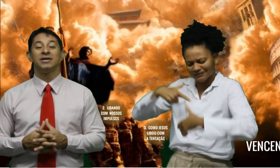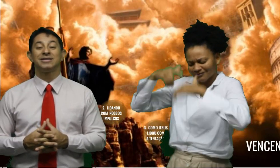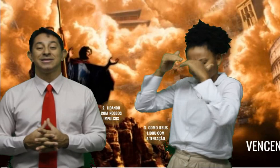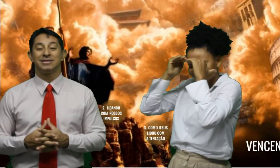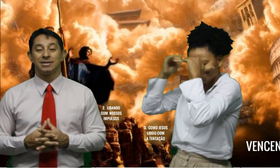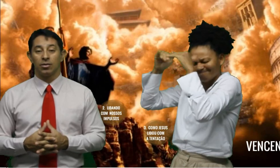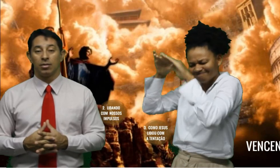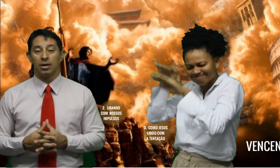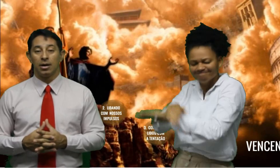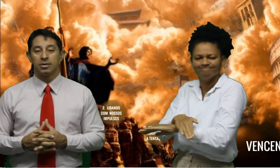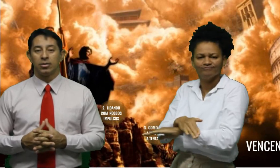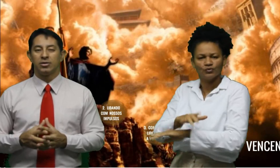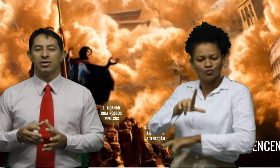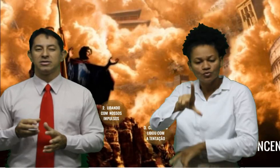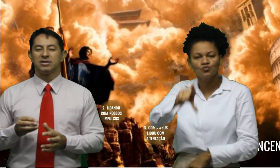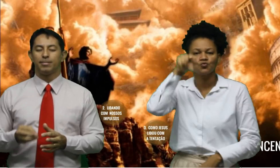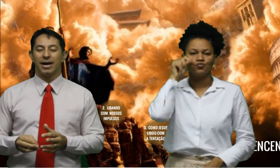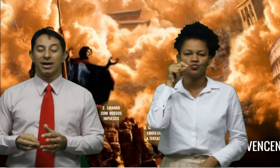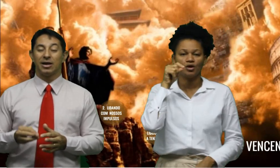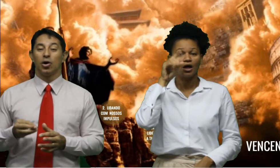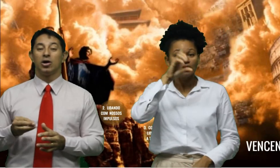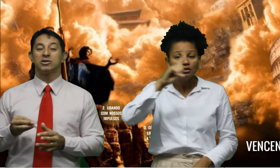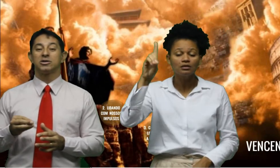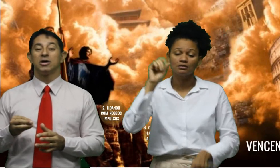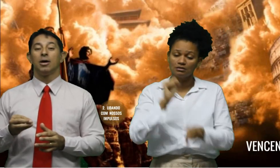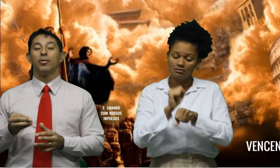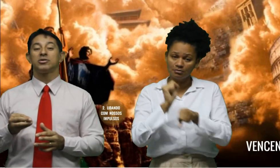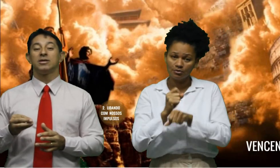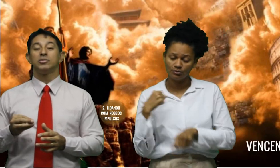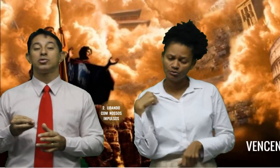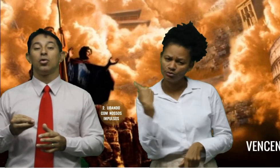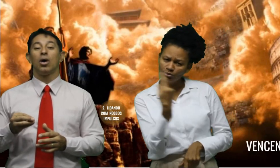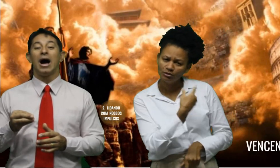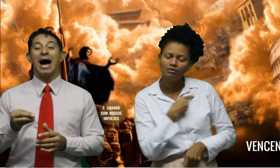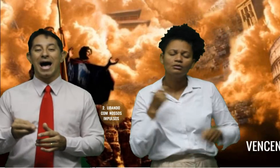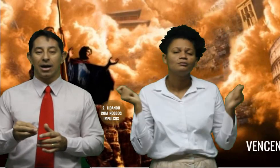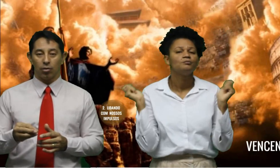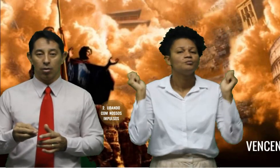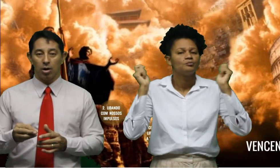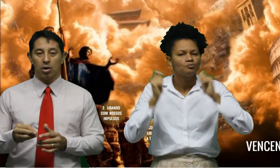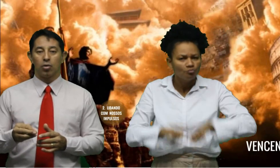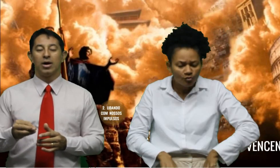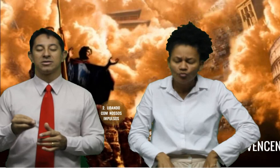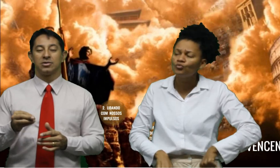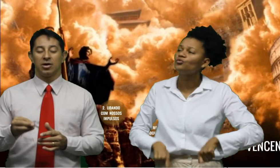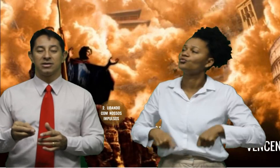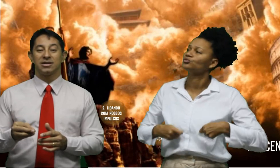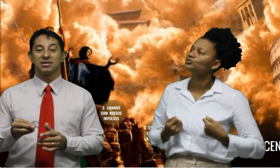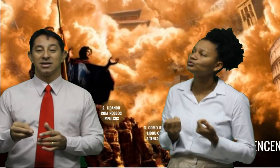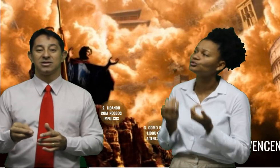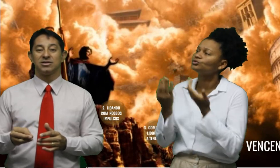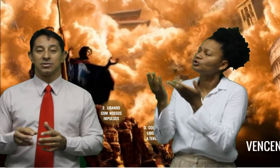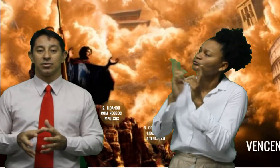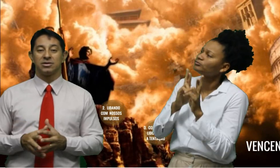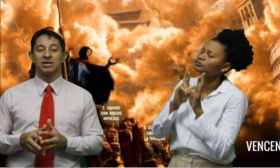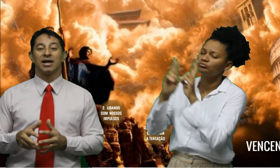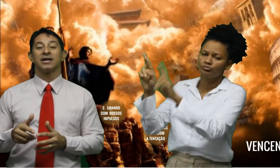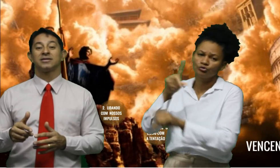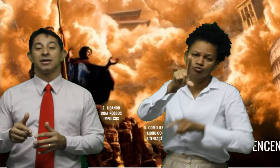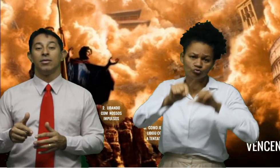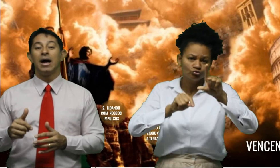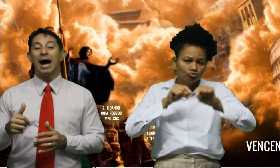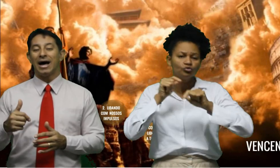sua decisão. Então Deus espera que nós possamos honrá-lo com as nossas